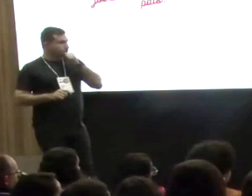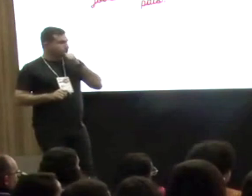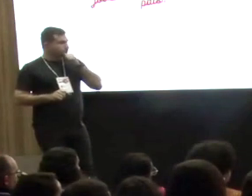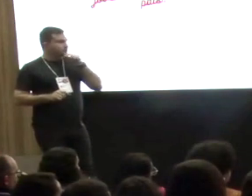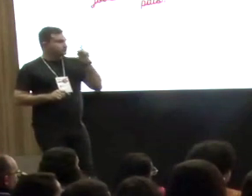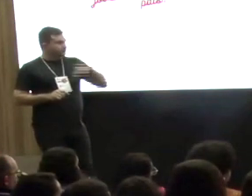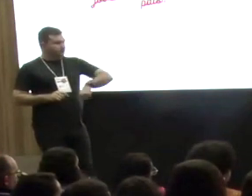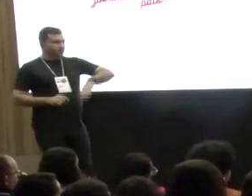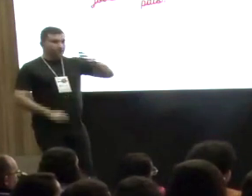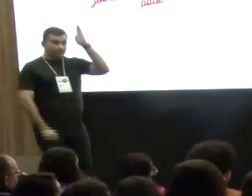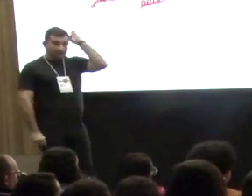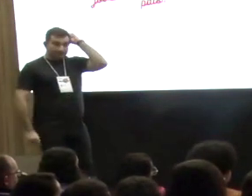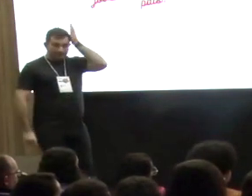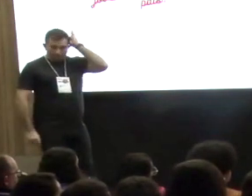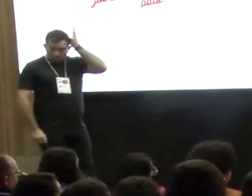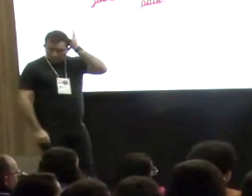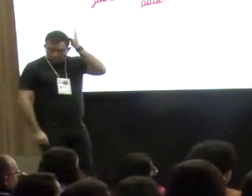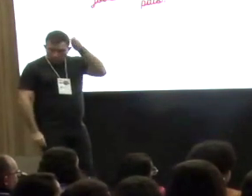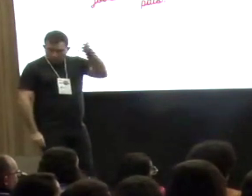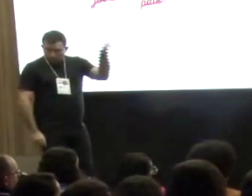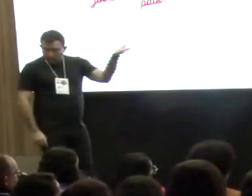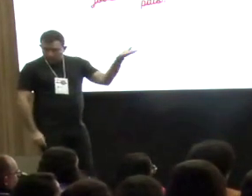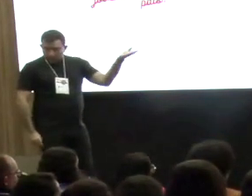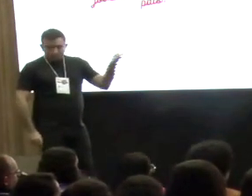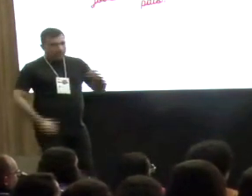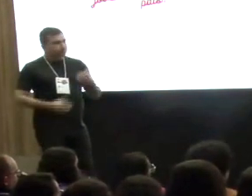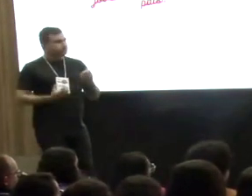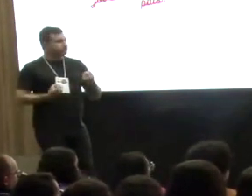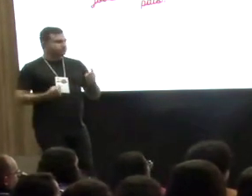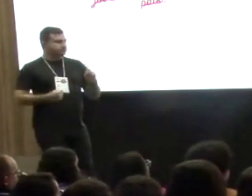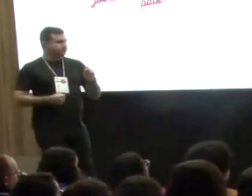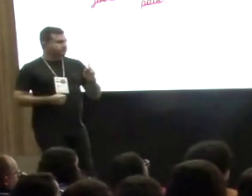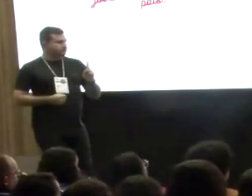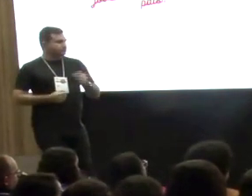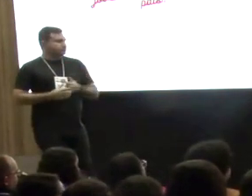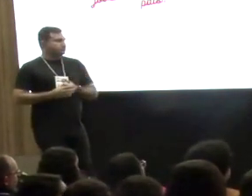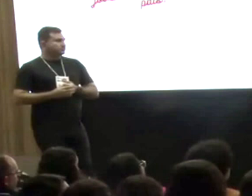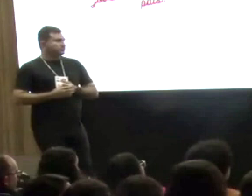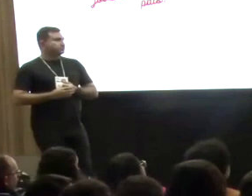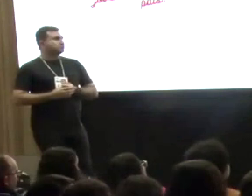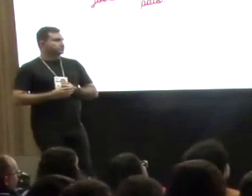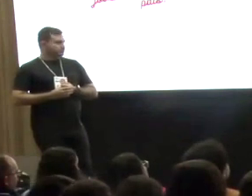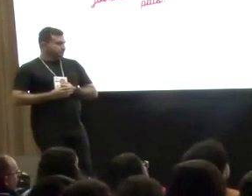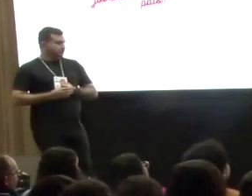eram burros e incompetentes? Vocês não aceitam?